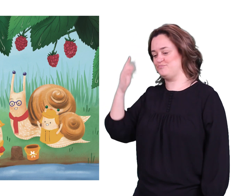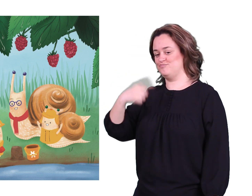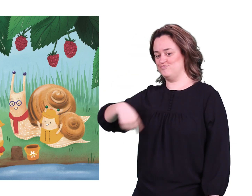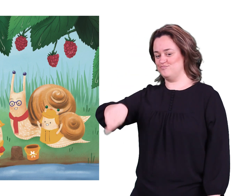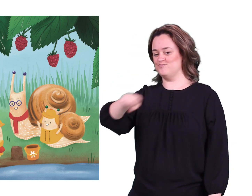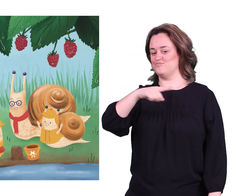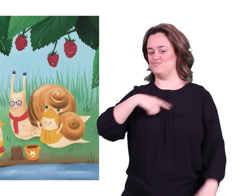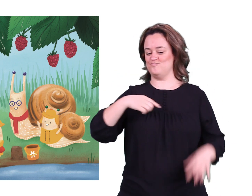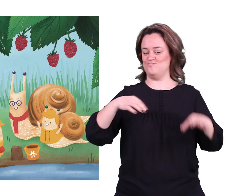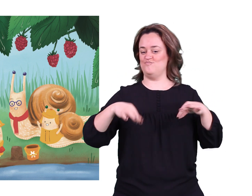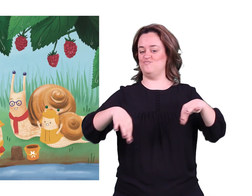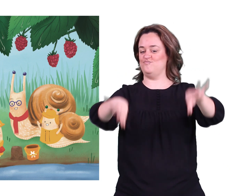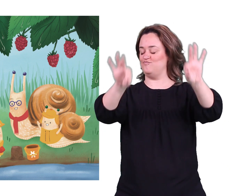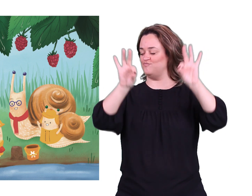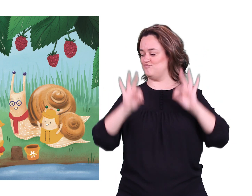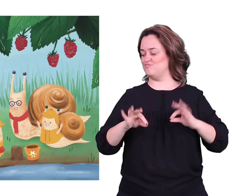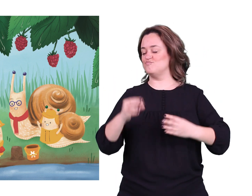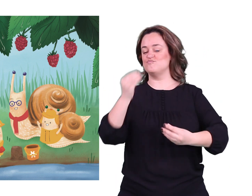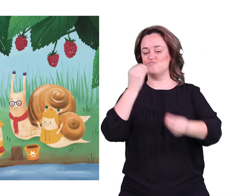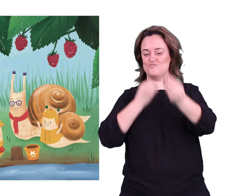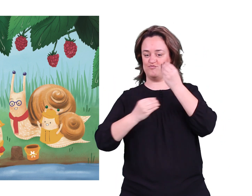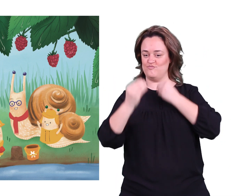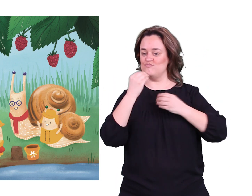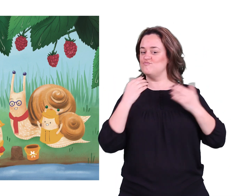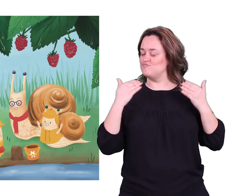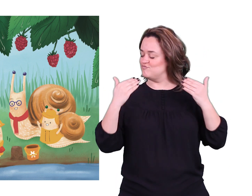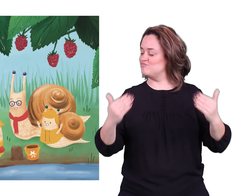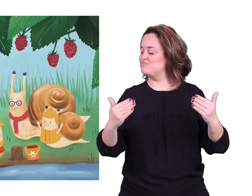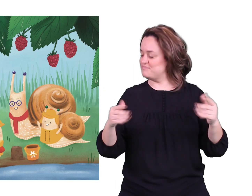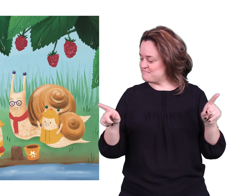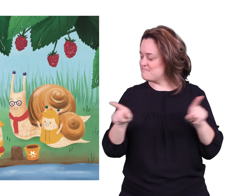quand même pu faire notre pique-nique.